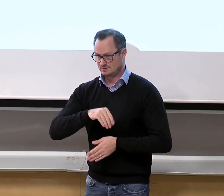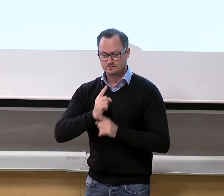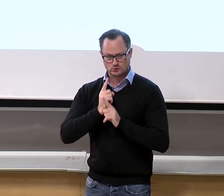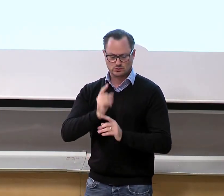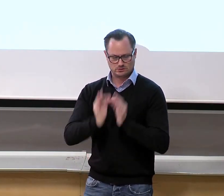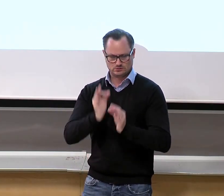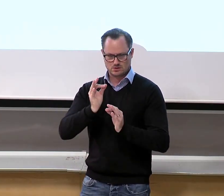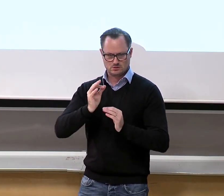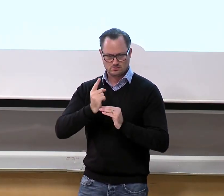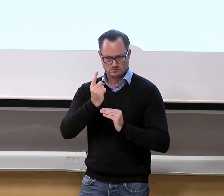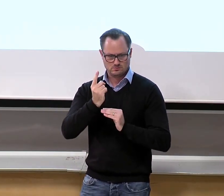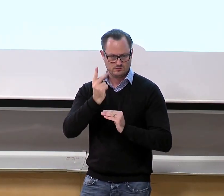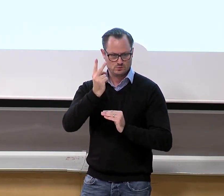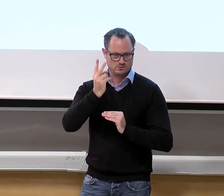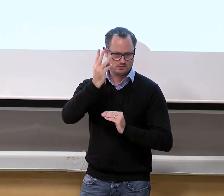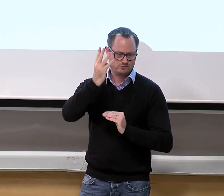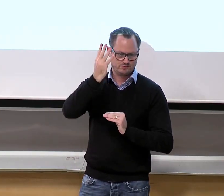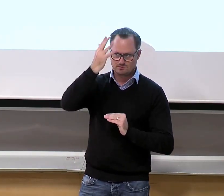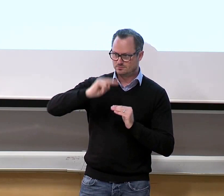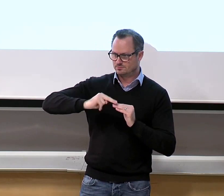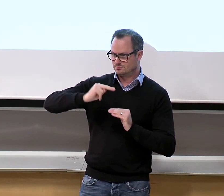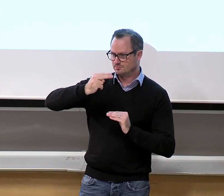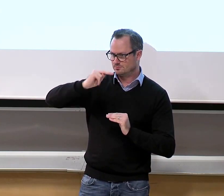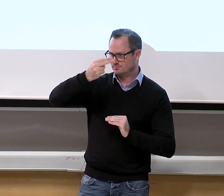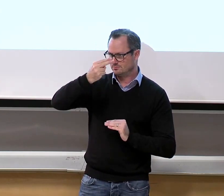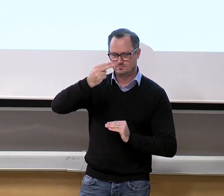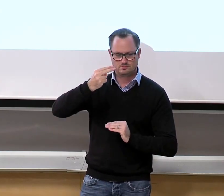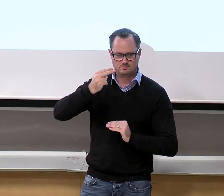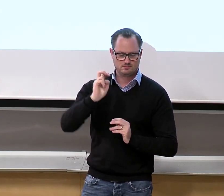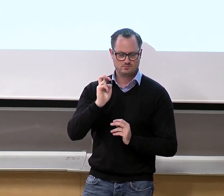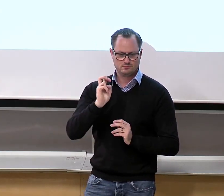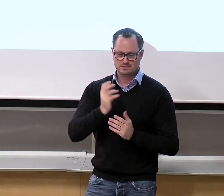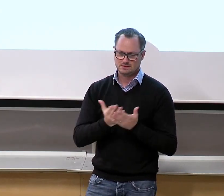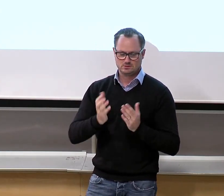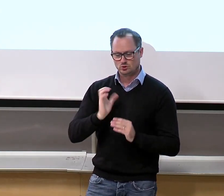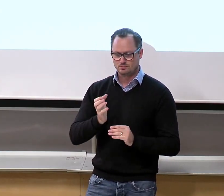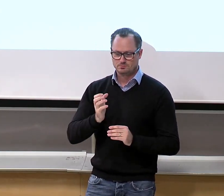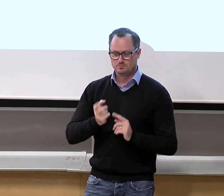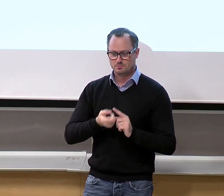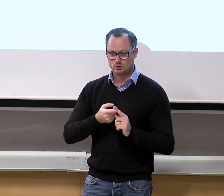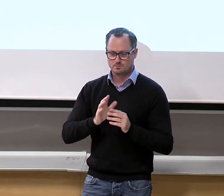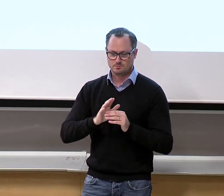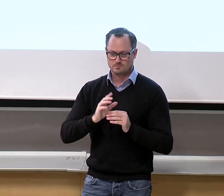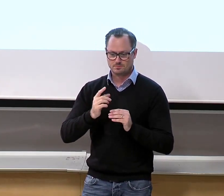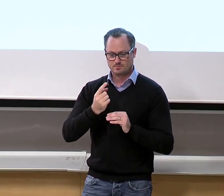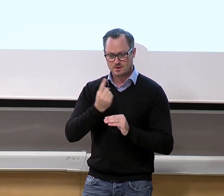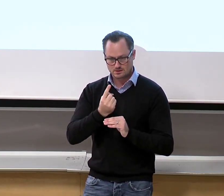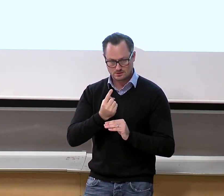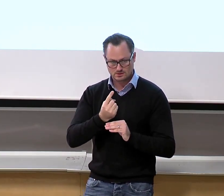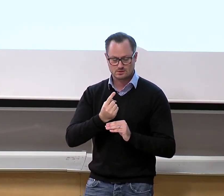av tvåspråkighet av svenska, de brukar följa de här olika stegen, olika nivåerna.